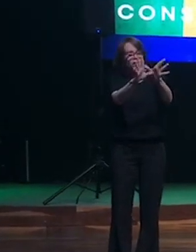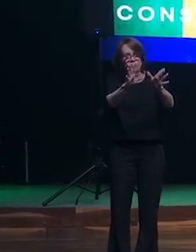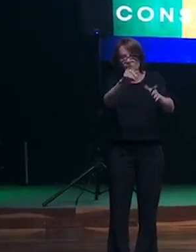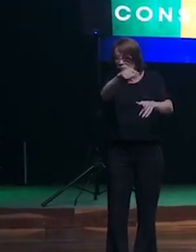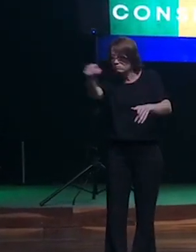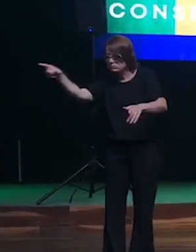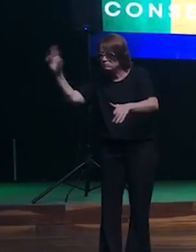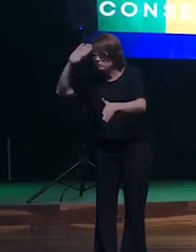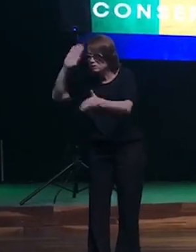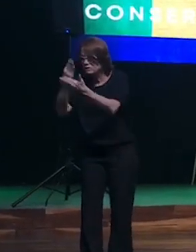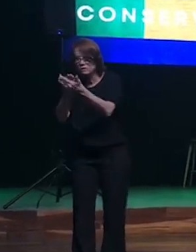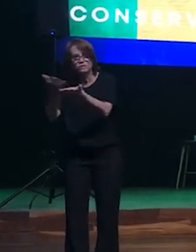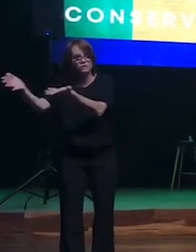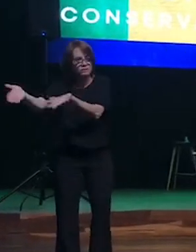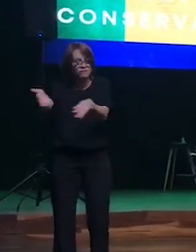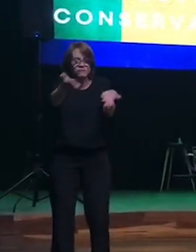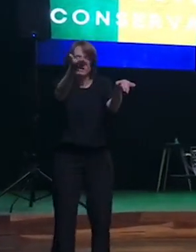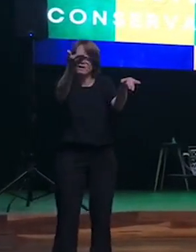Acredita quem quer.